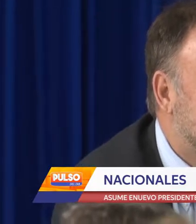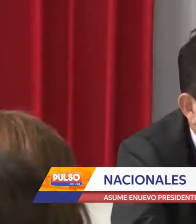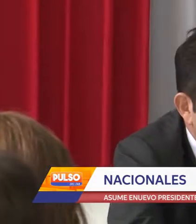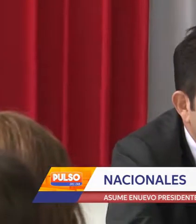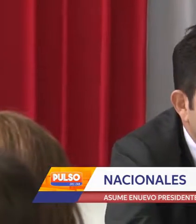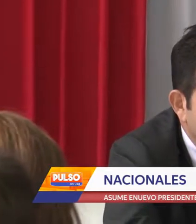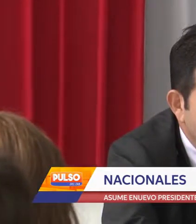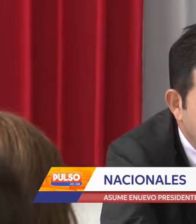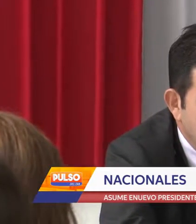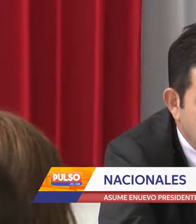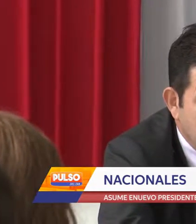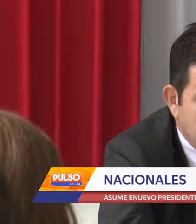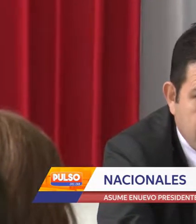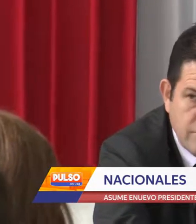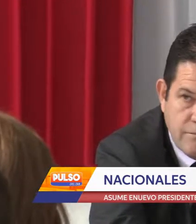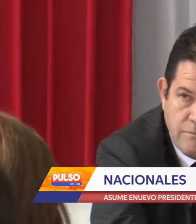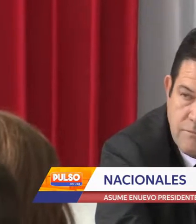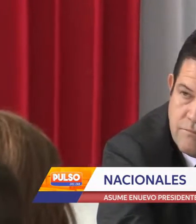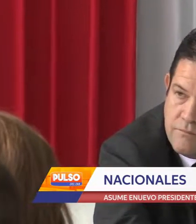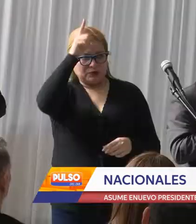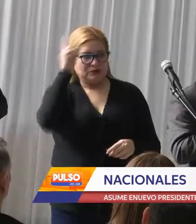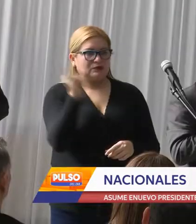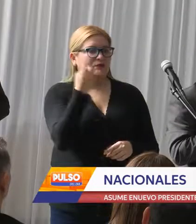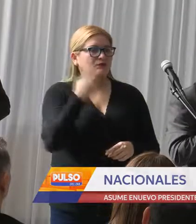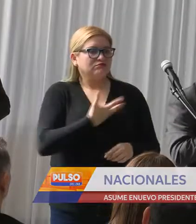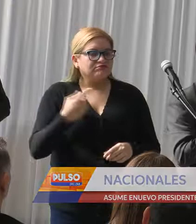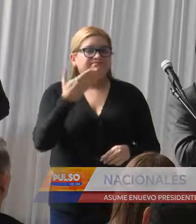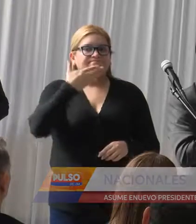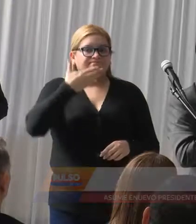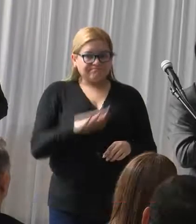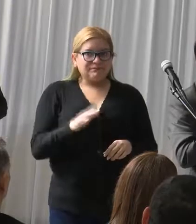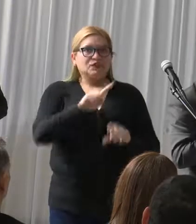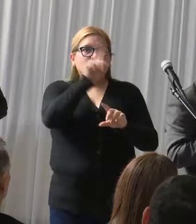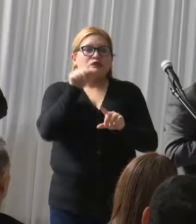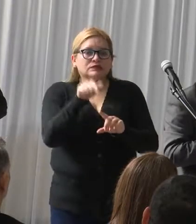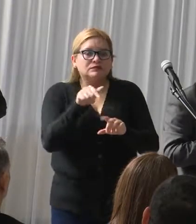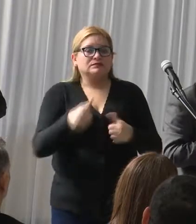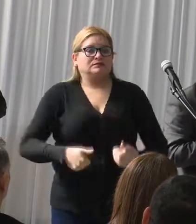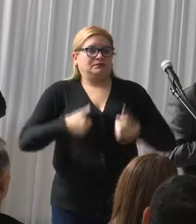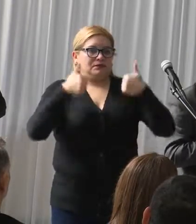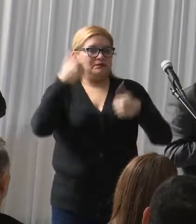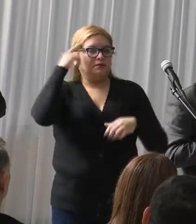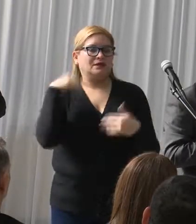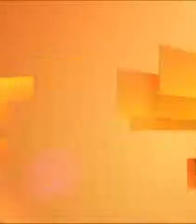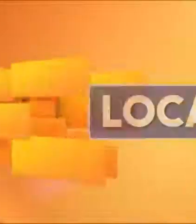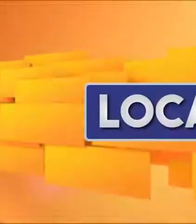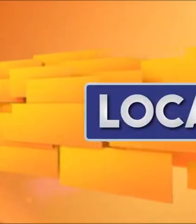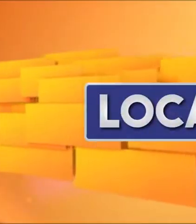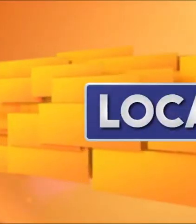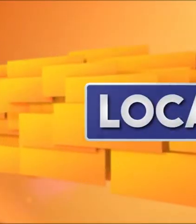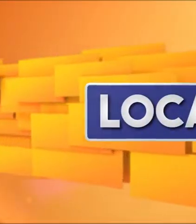y también de todos los gerentes, todos los directores que supieron entender que el objetivo era mejorar la calidad de los servicios.